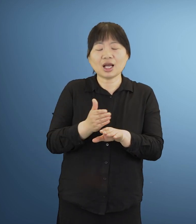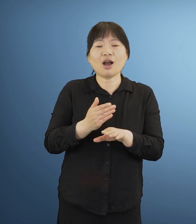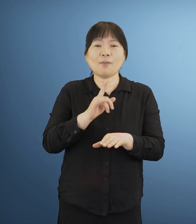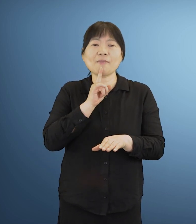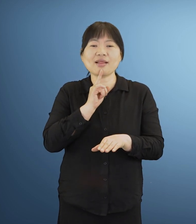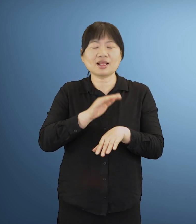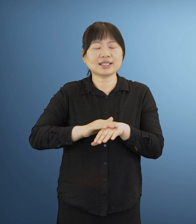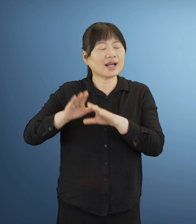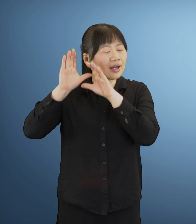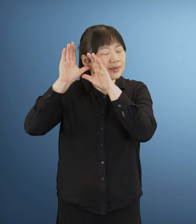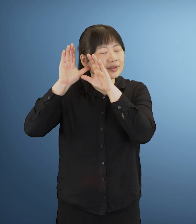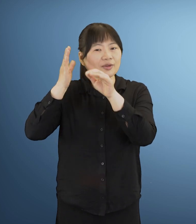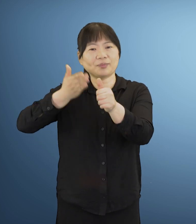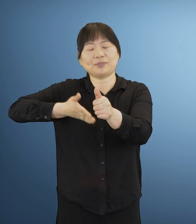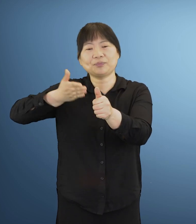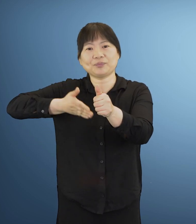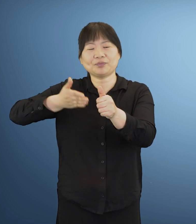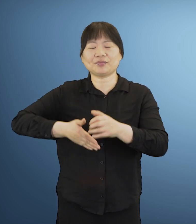잘 들어보세요.